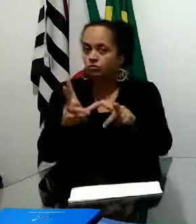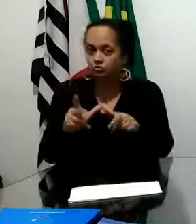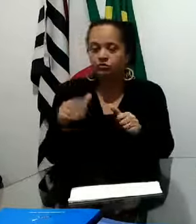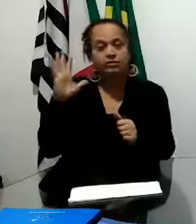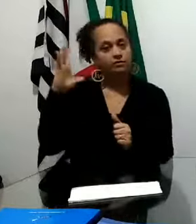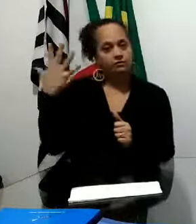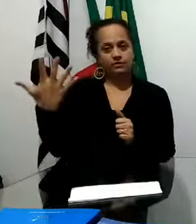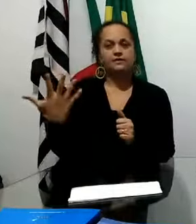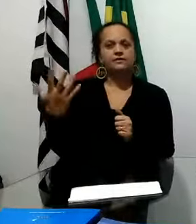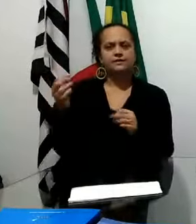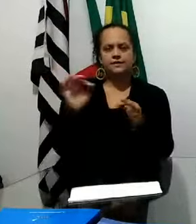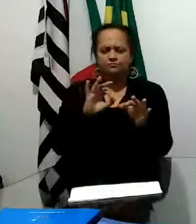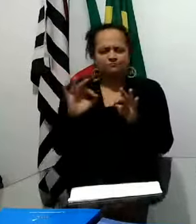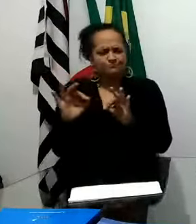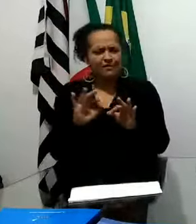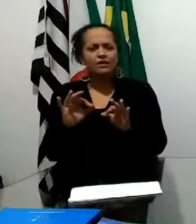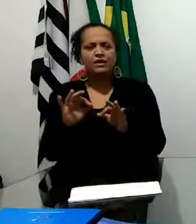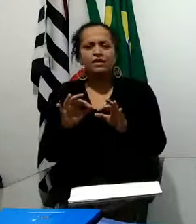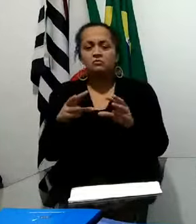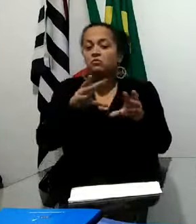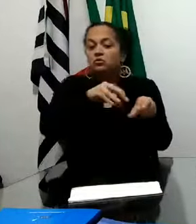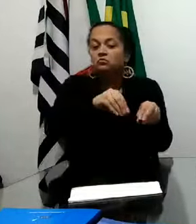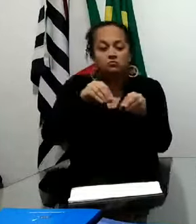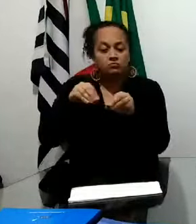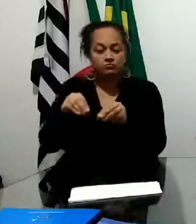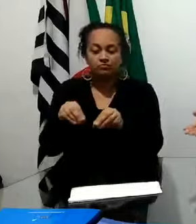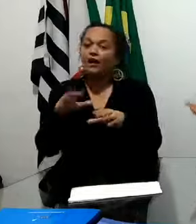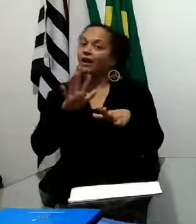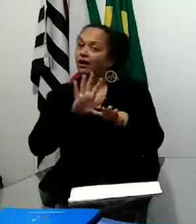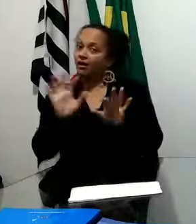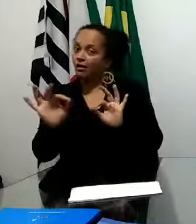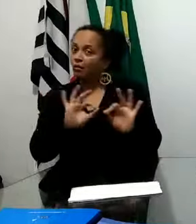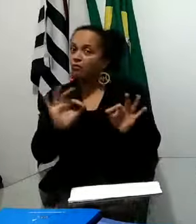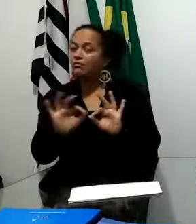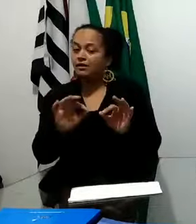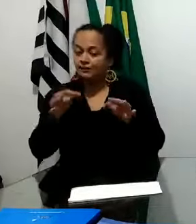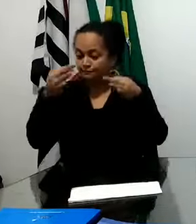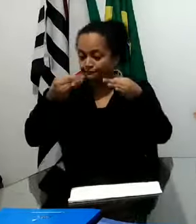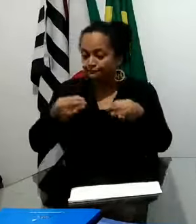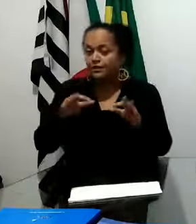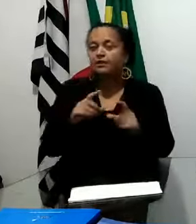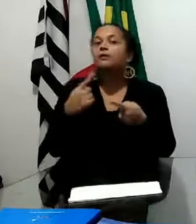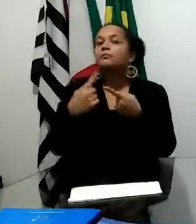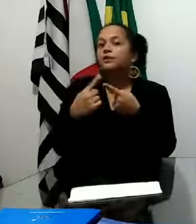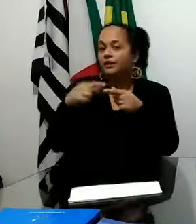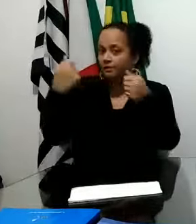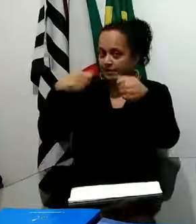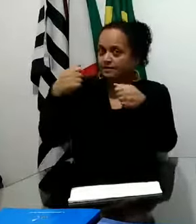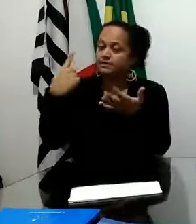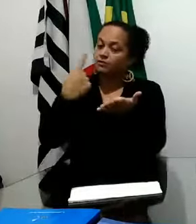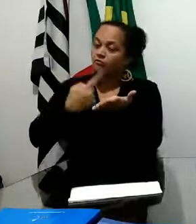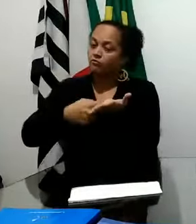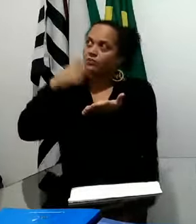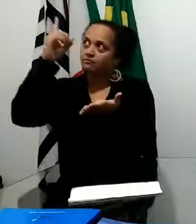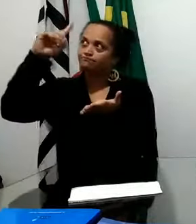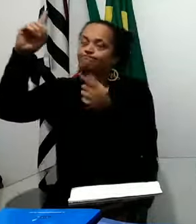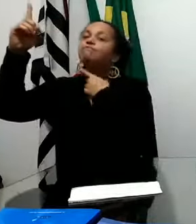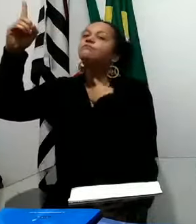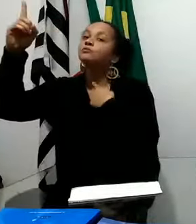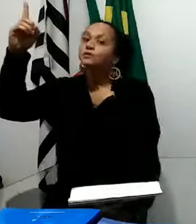devido lugar, ou até mesmo sendo tiradas do seu lugar, para que de fato o propósito de Deus, a vontade de Deus se cumpra aqui na